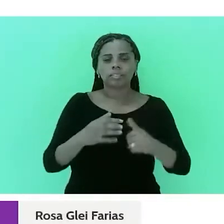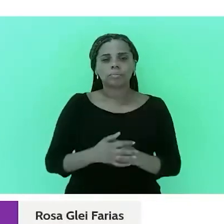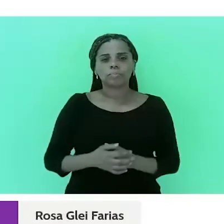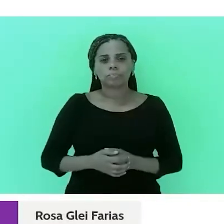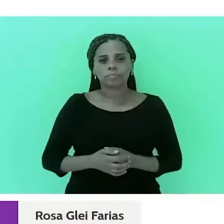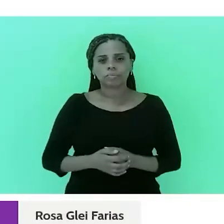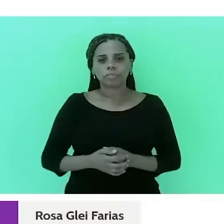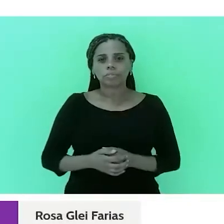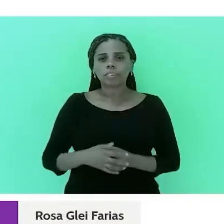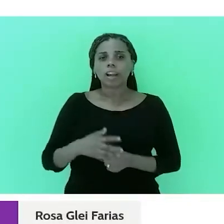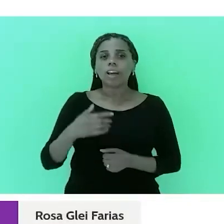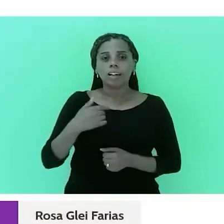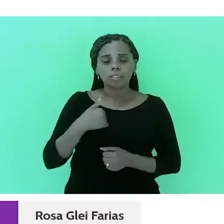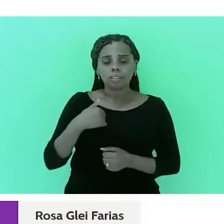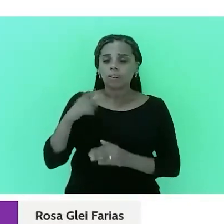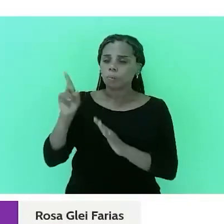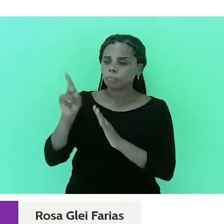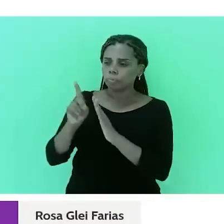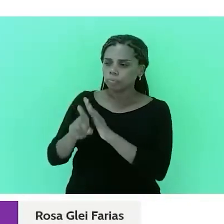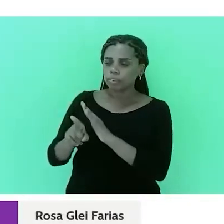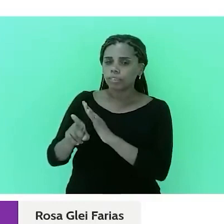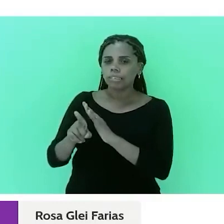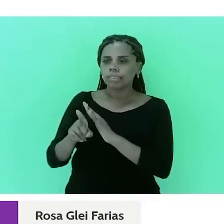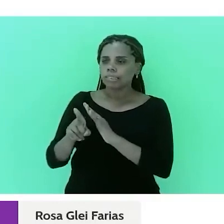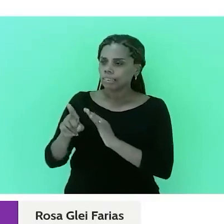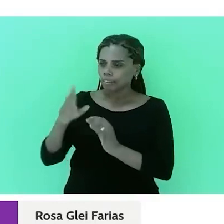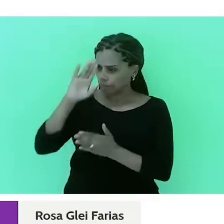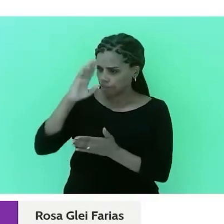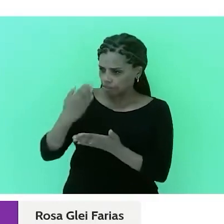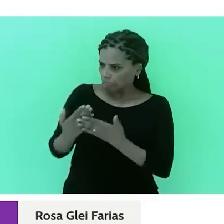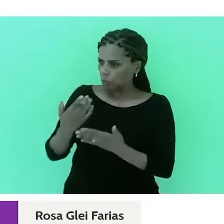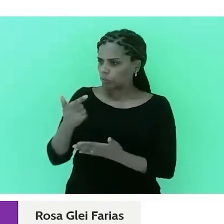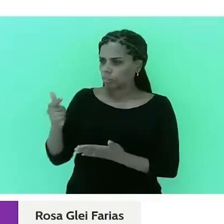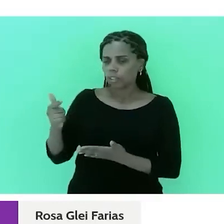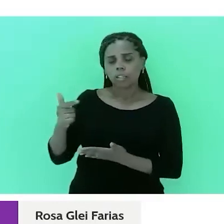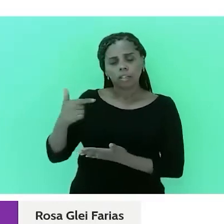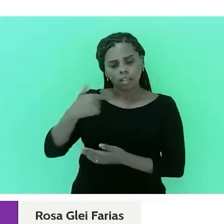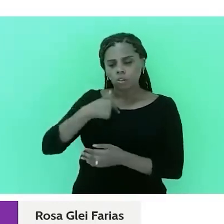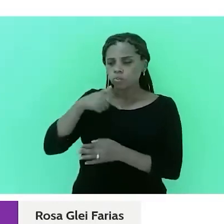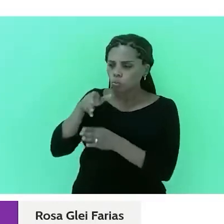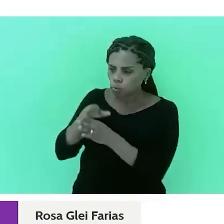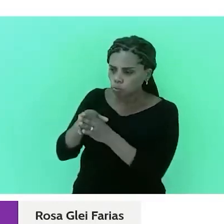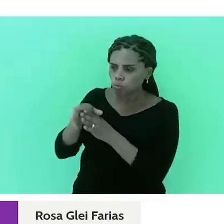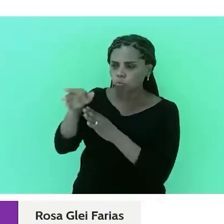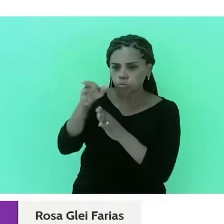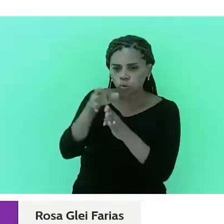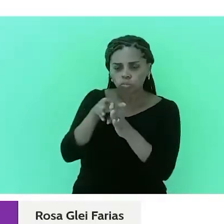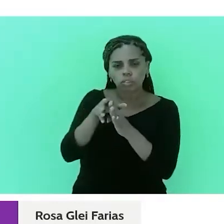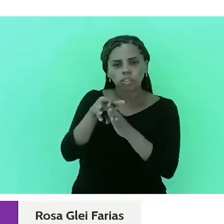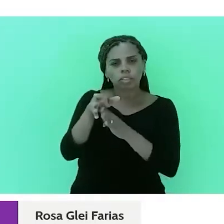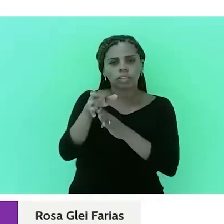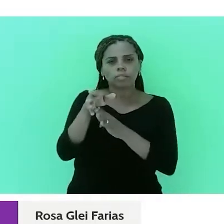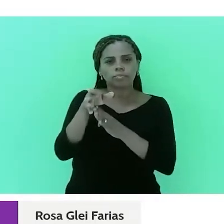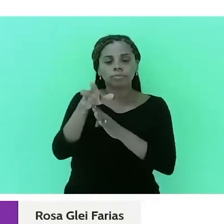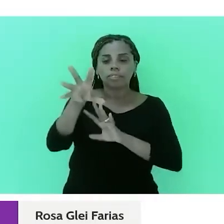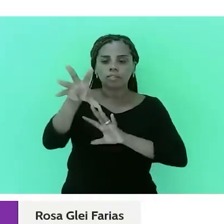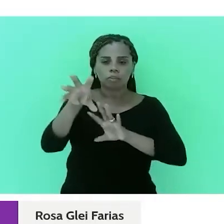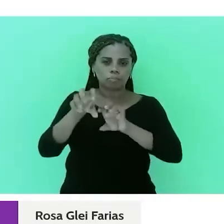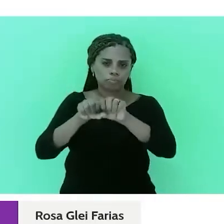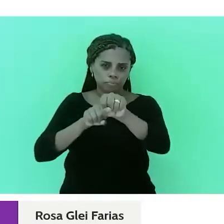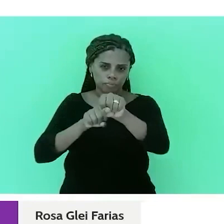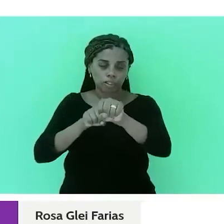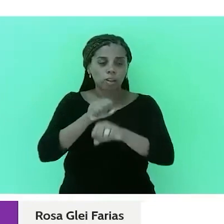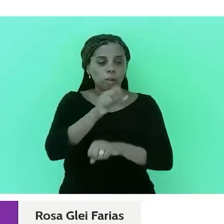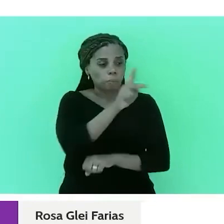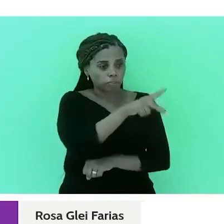que questionar o pessimismo como um conselheiro da prática formativa. Mas também,